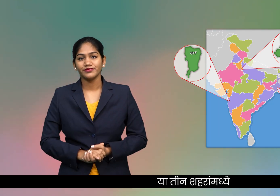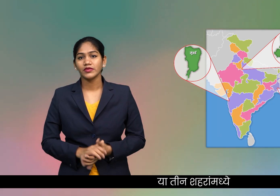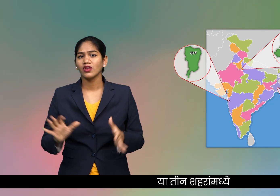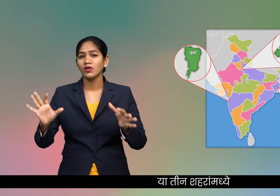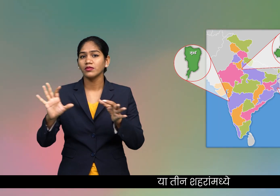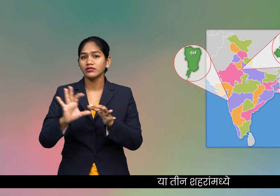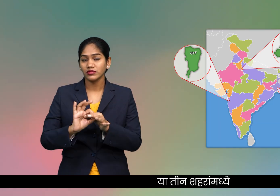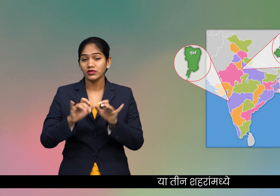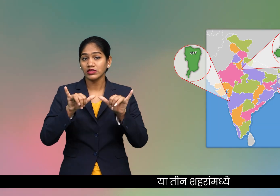या 3 शहरांमध्ये